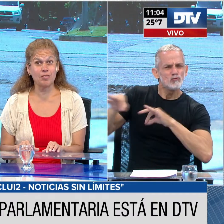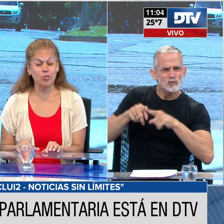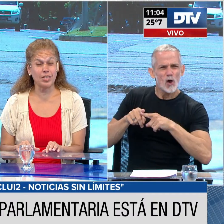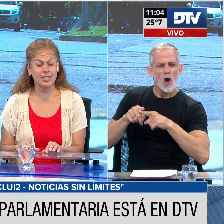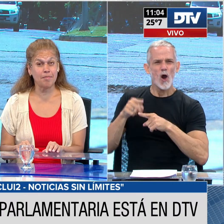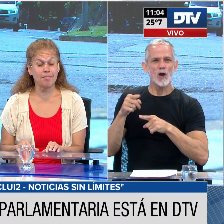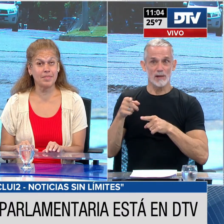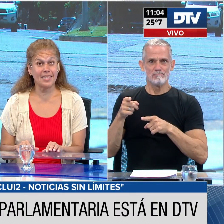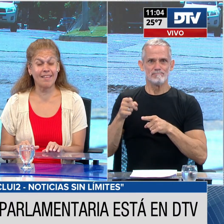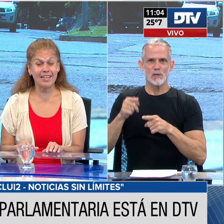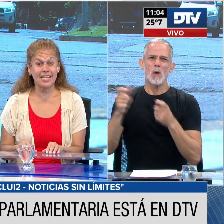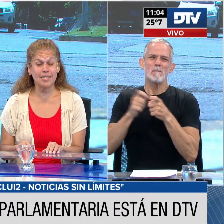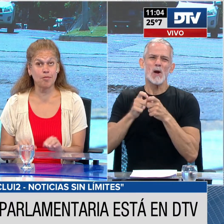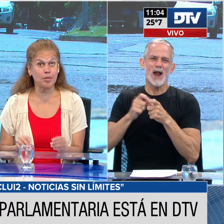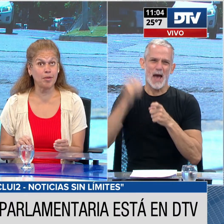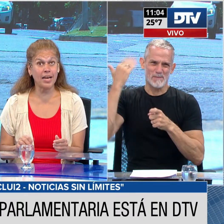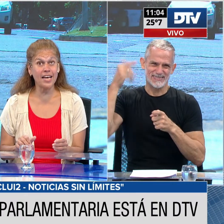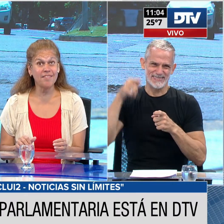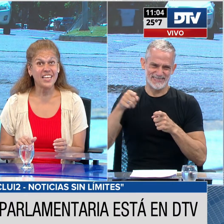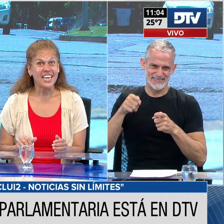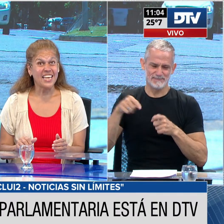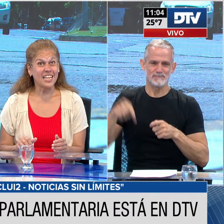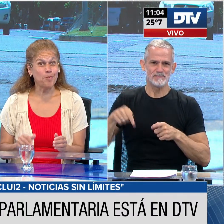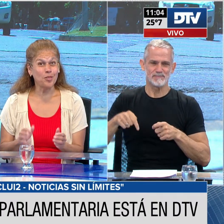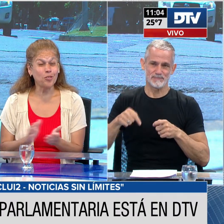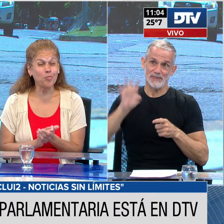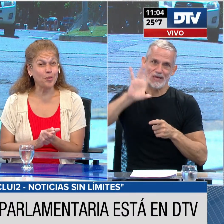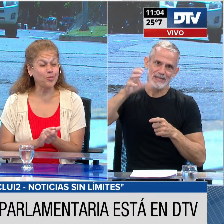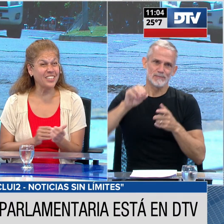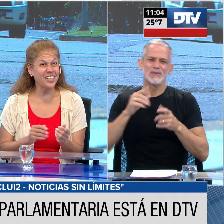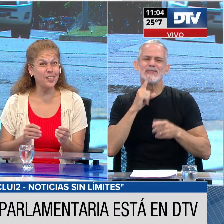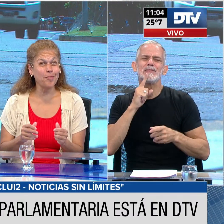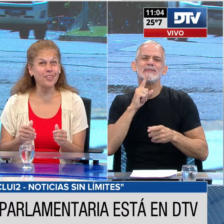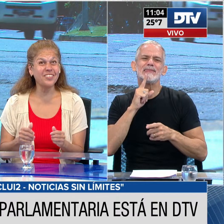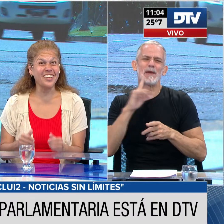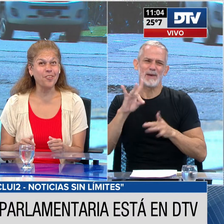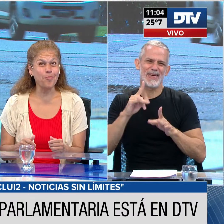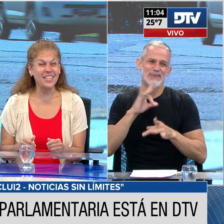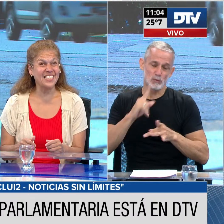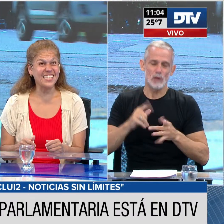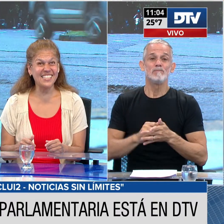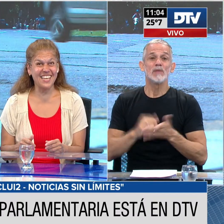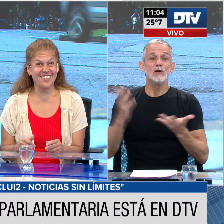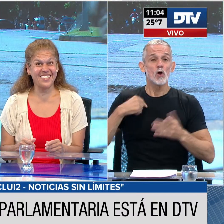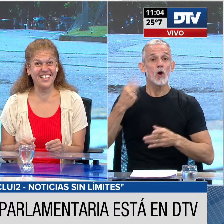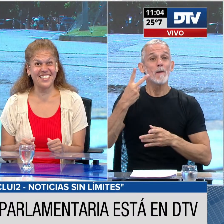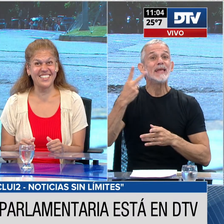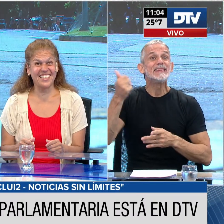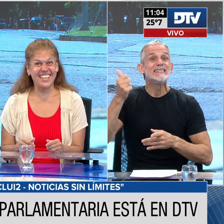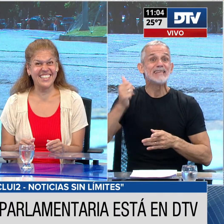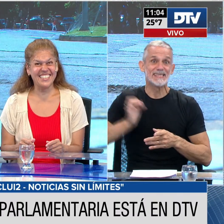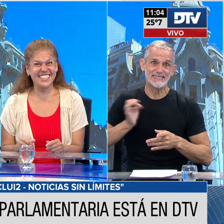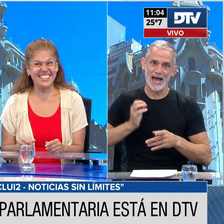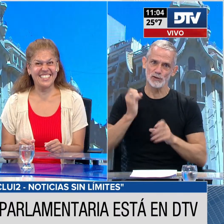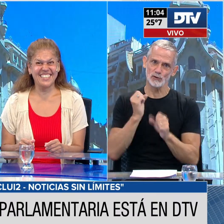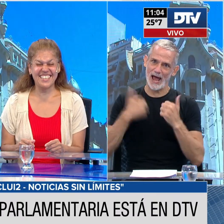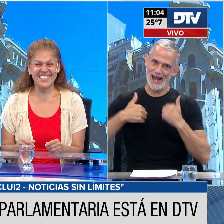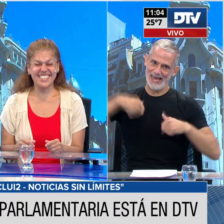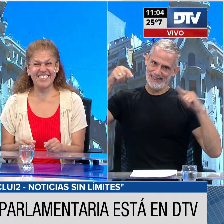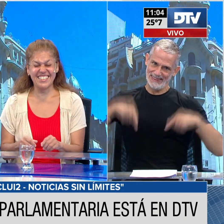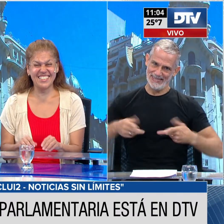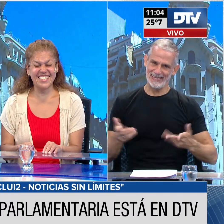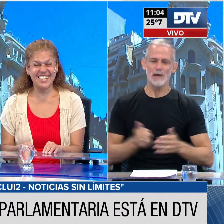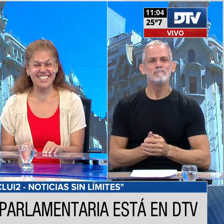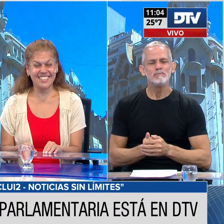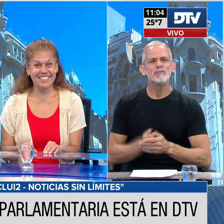programas que se daban en ese momento acá. Y respondiendo a tu pregunta anterior, perdón, tengo 26 años en Argentina. Sí, bueno,